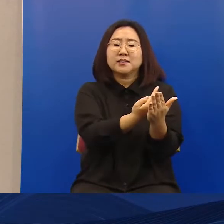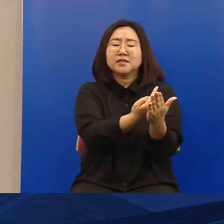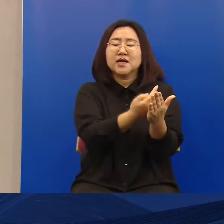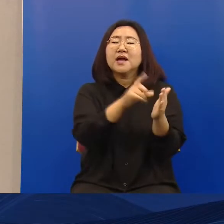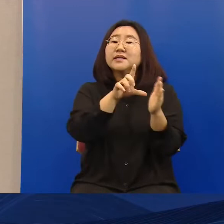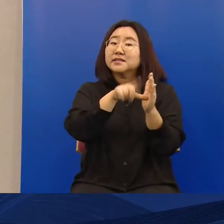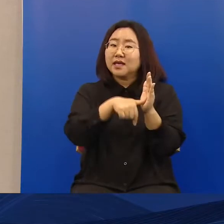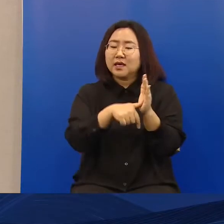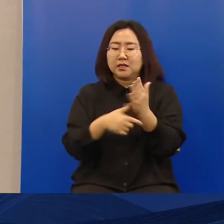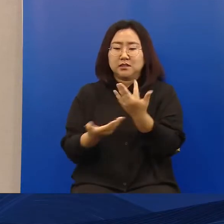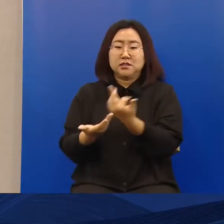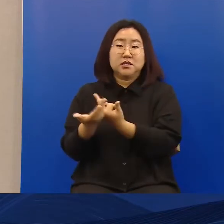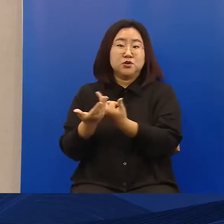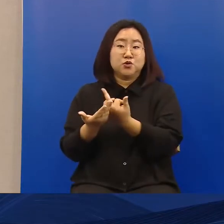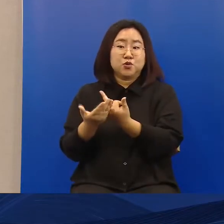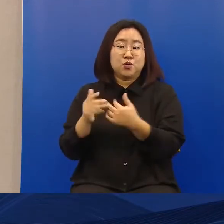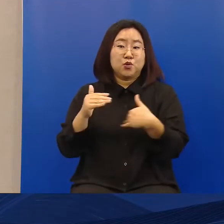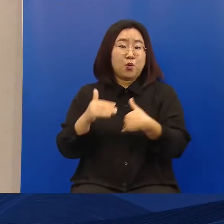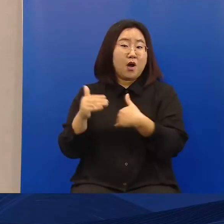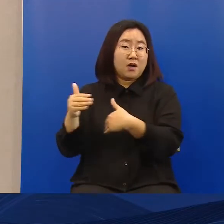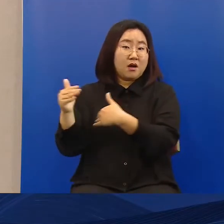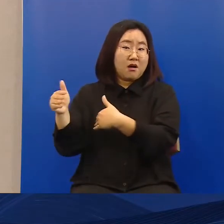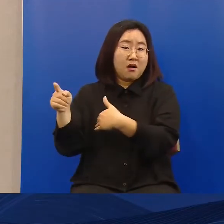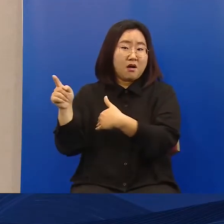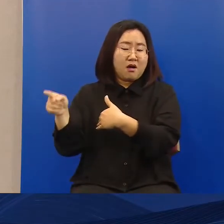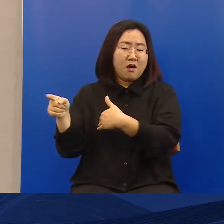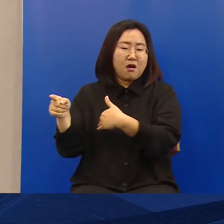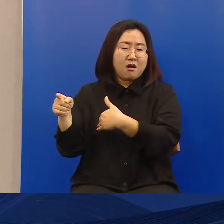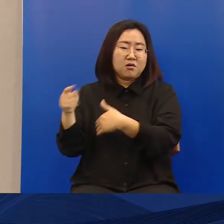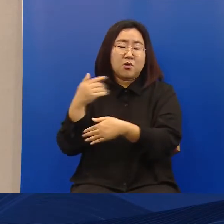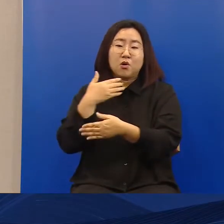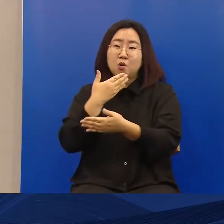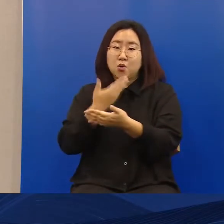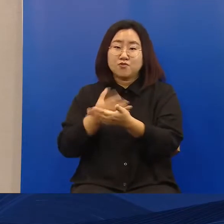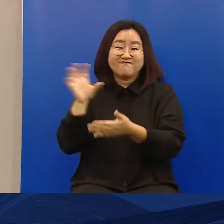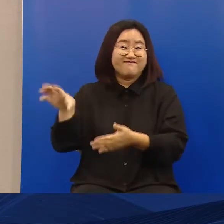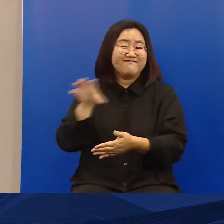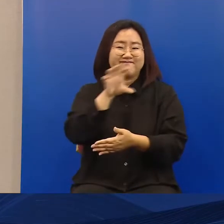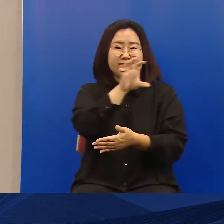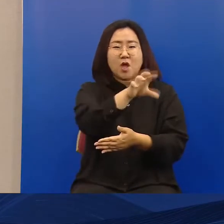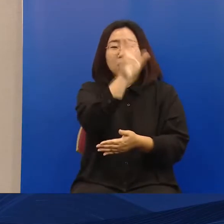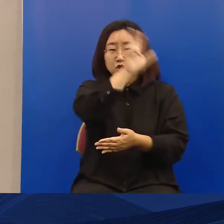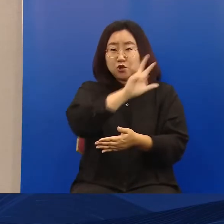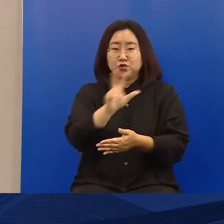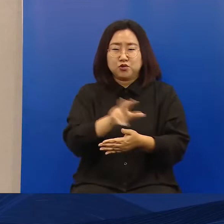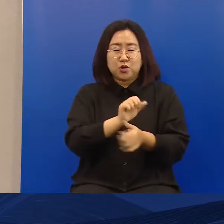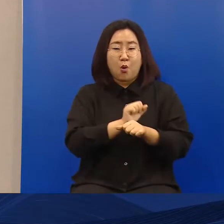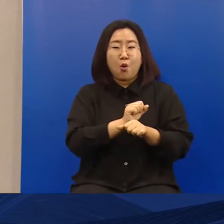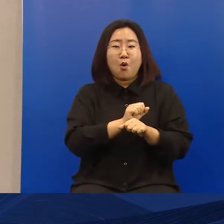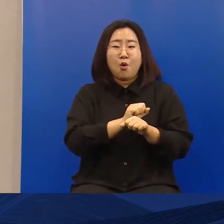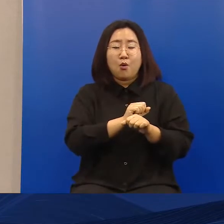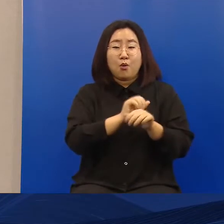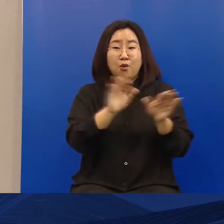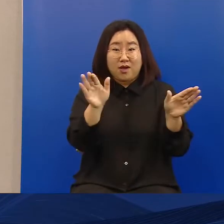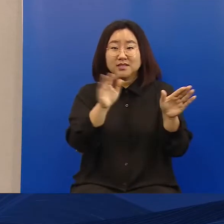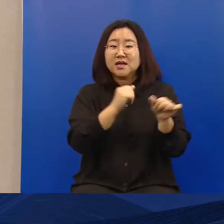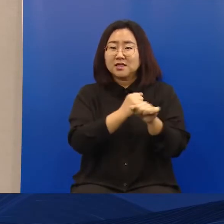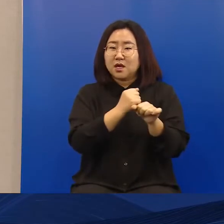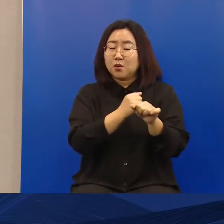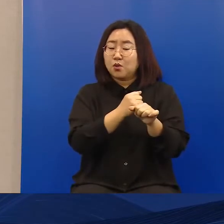이 제주도의 이런 여러 가지 과정들은 굉장히 선도적이고, 이것을 전국적으로 어떻게 확산시켜